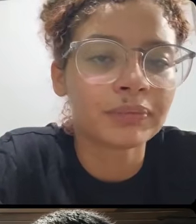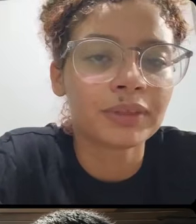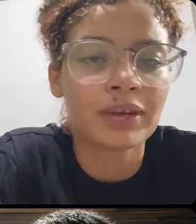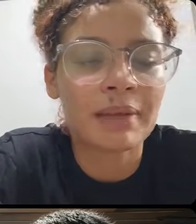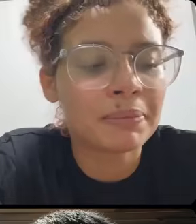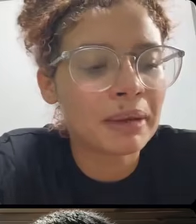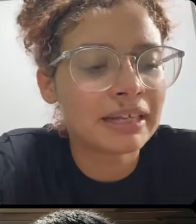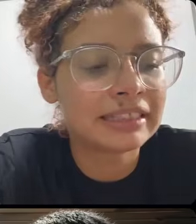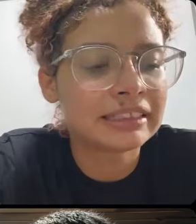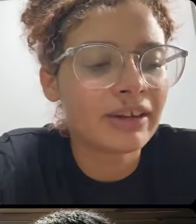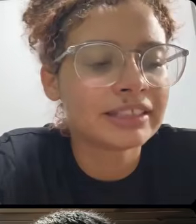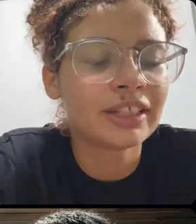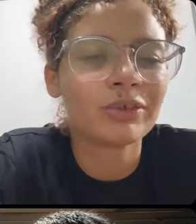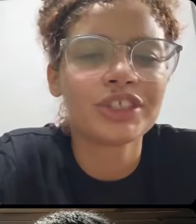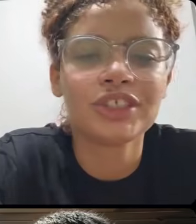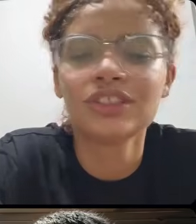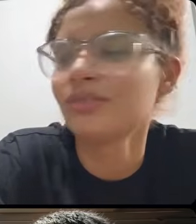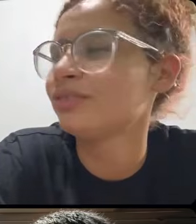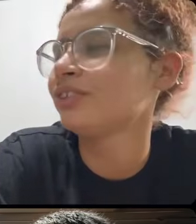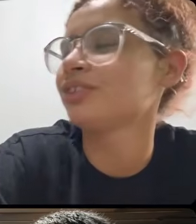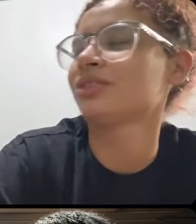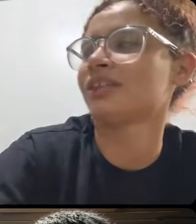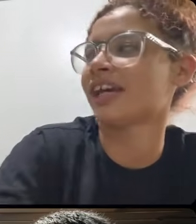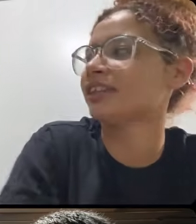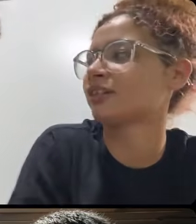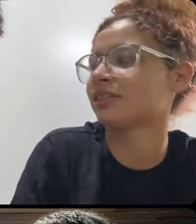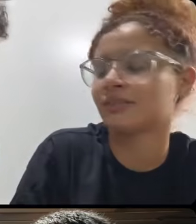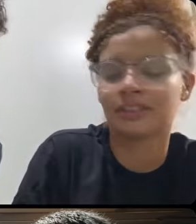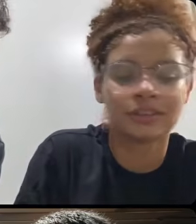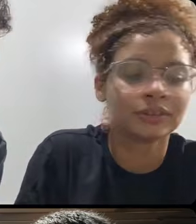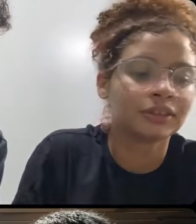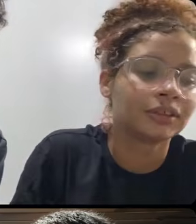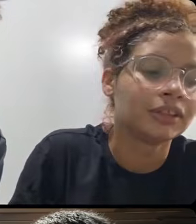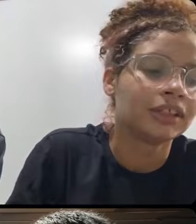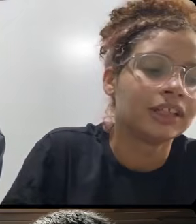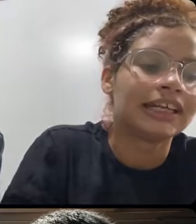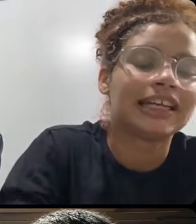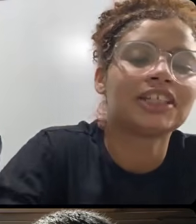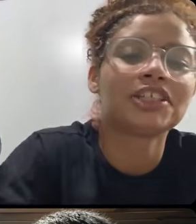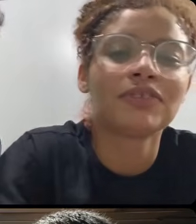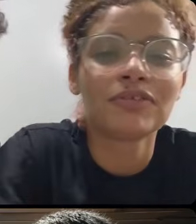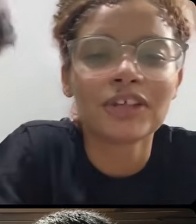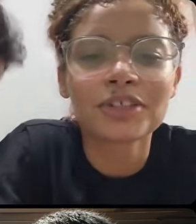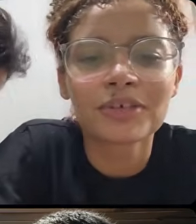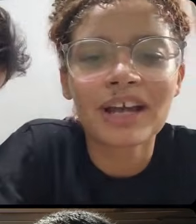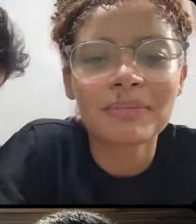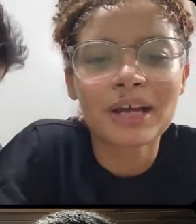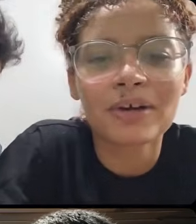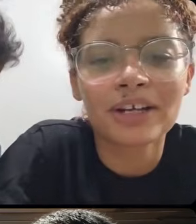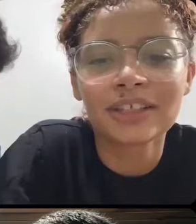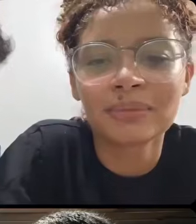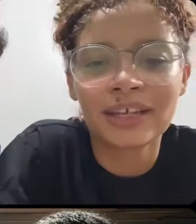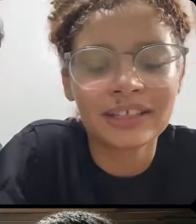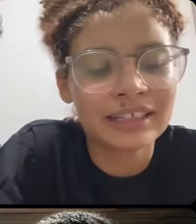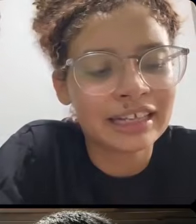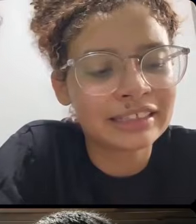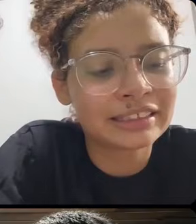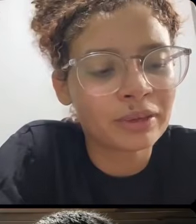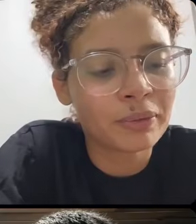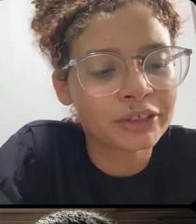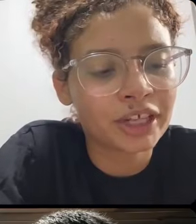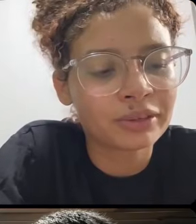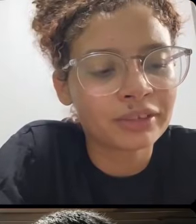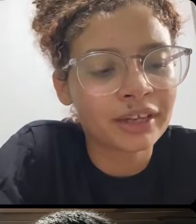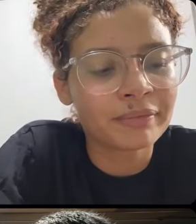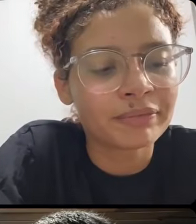foi embora e o Gabi permaneceu ensinando. Hoje a gente viu um vídeo, que era isso que eu tava falando. Que a gente viu um vídeo que o Gabi agora também, lá